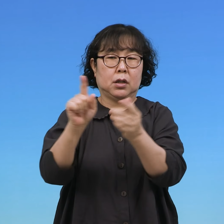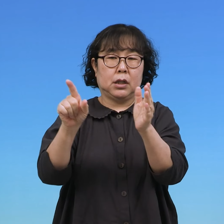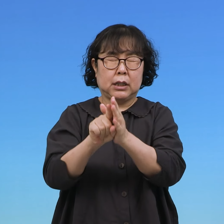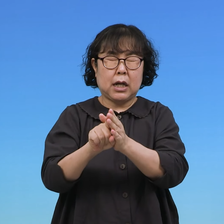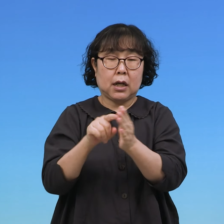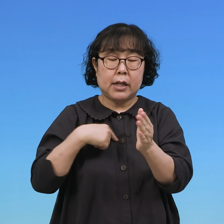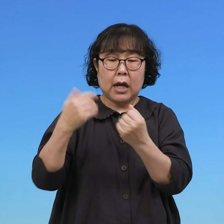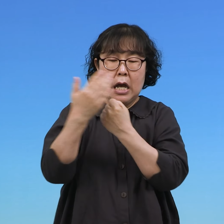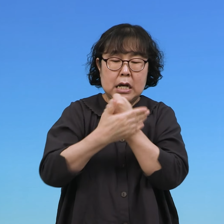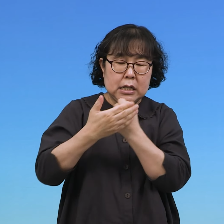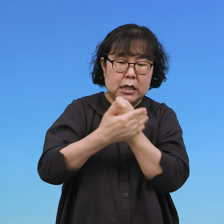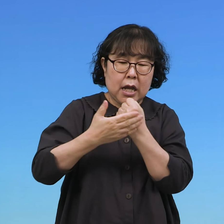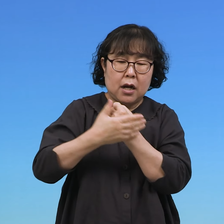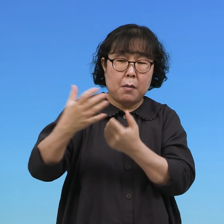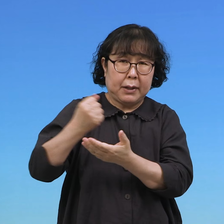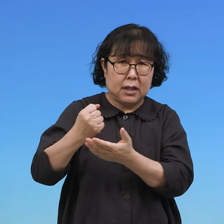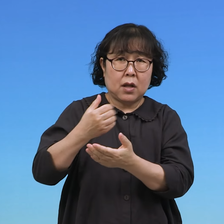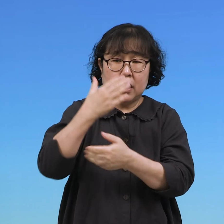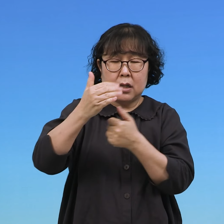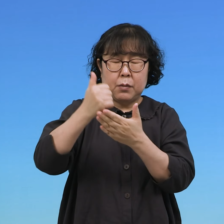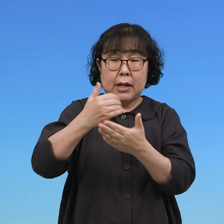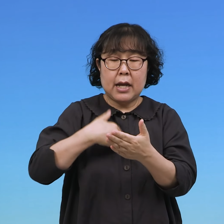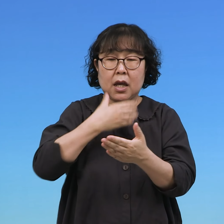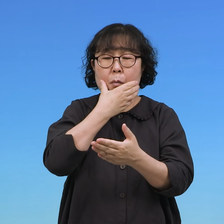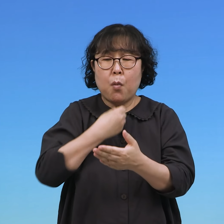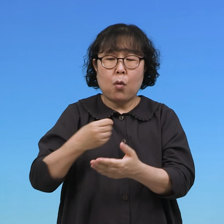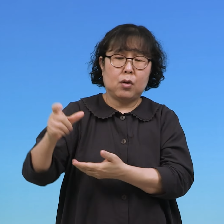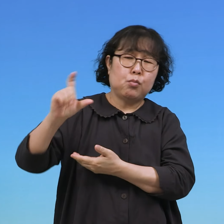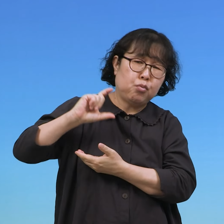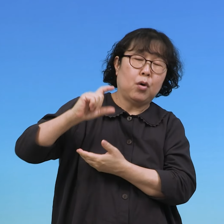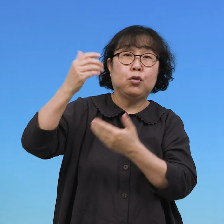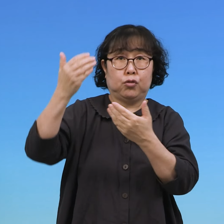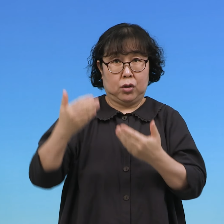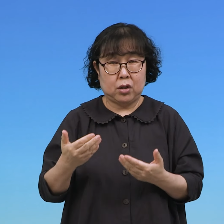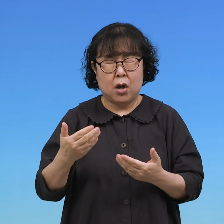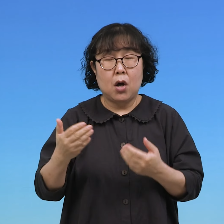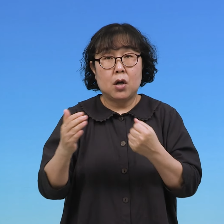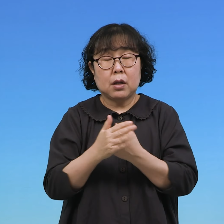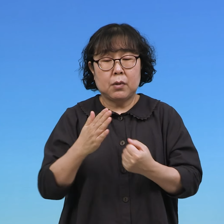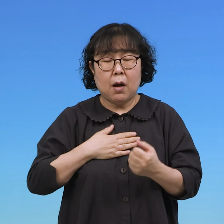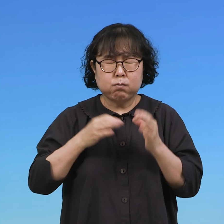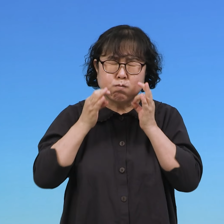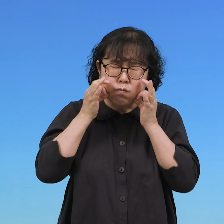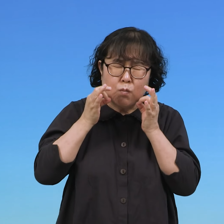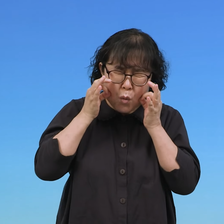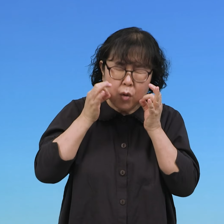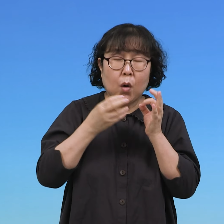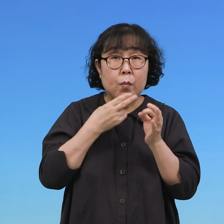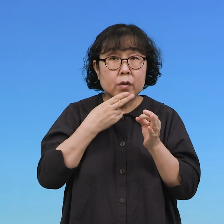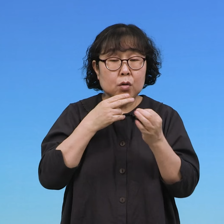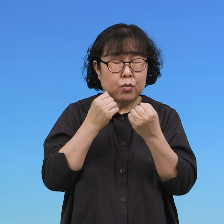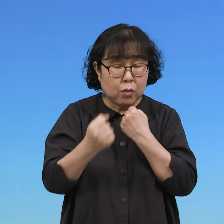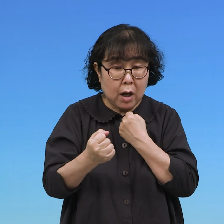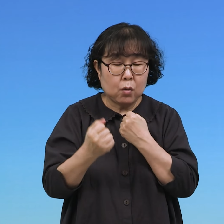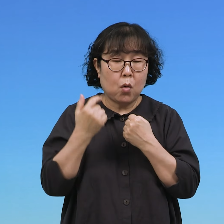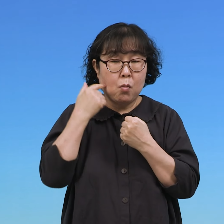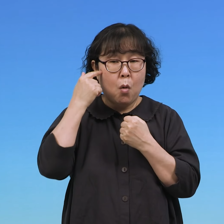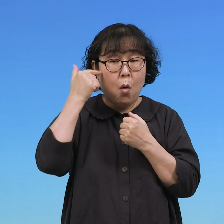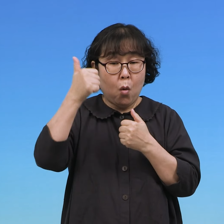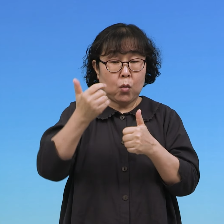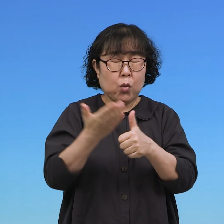되는 하나님의 복을 저에게 부어주셔가지고 별로 힘쓴 것도 없는데 이게 인생이라는 게,